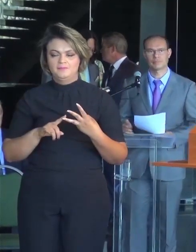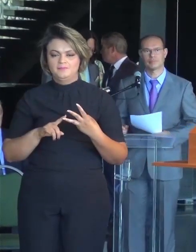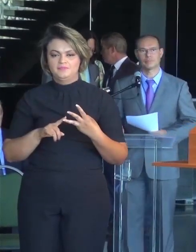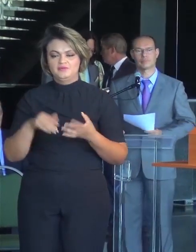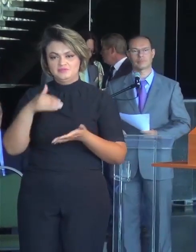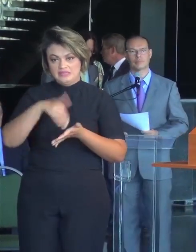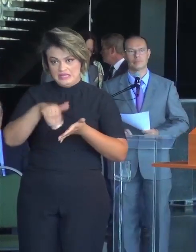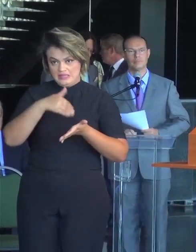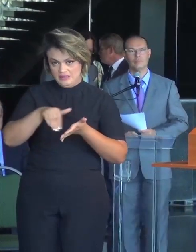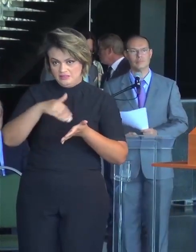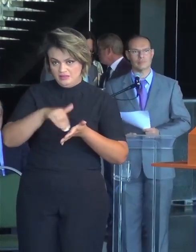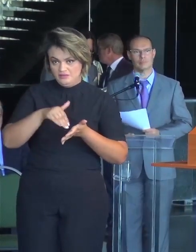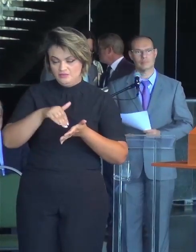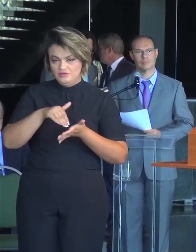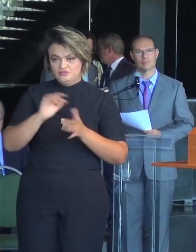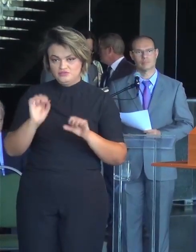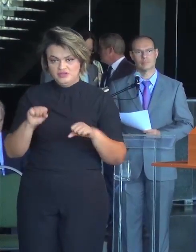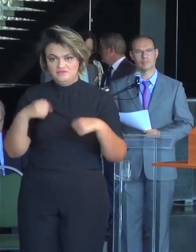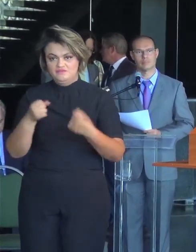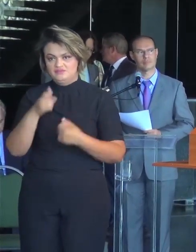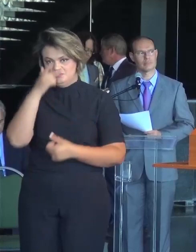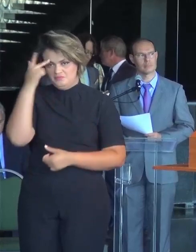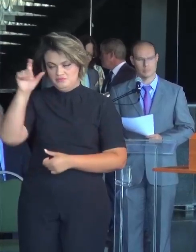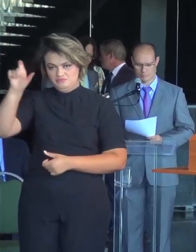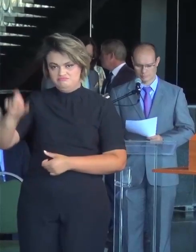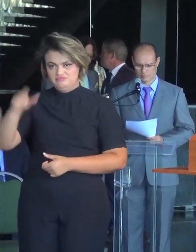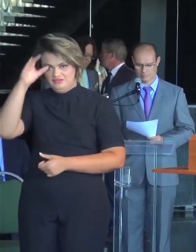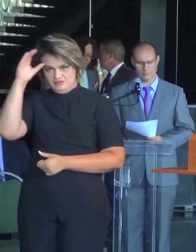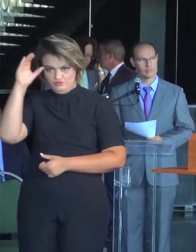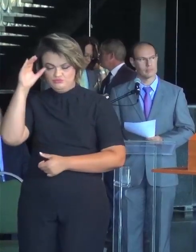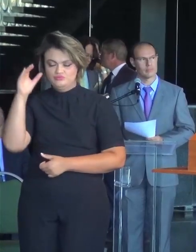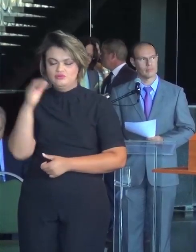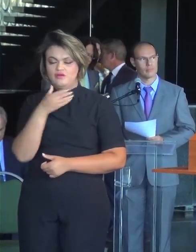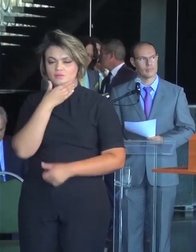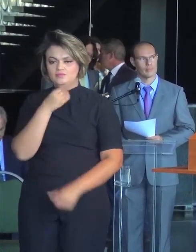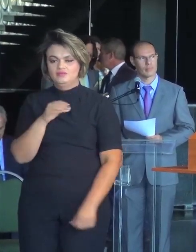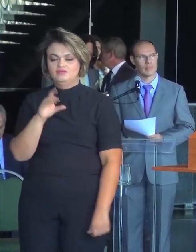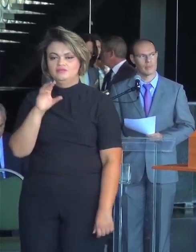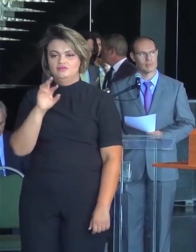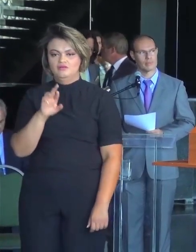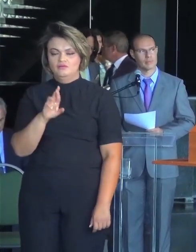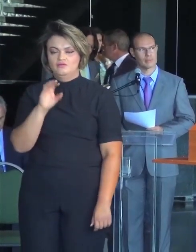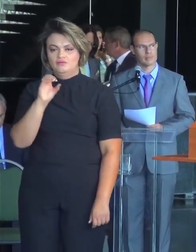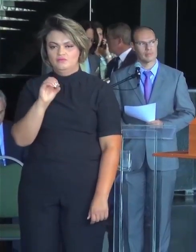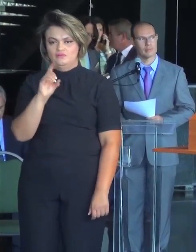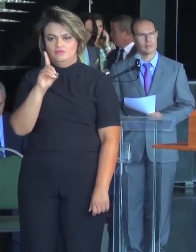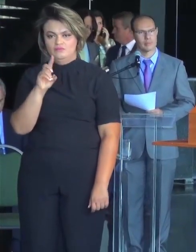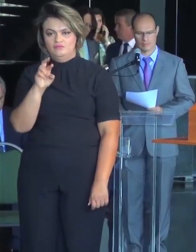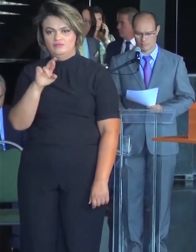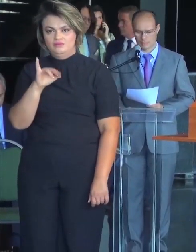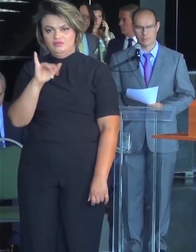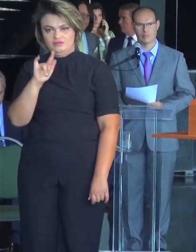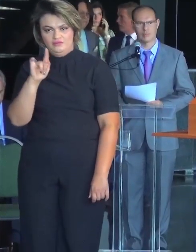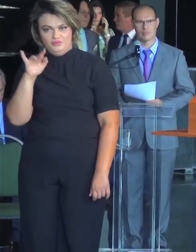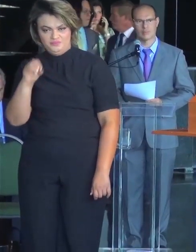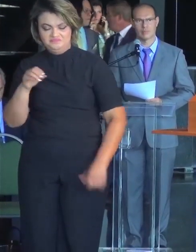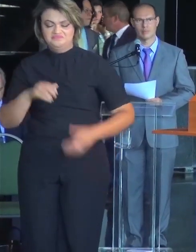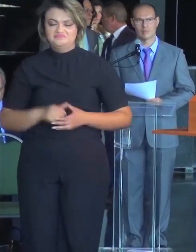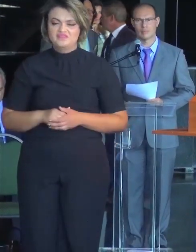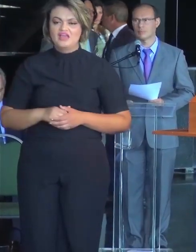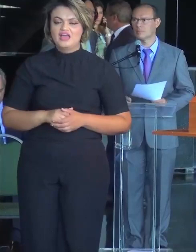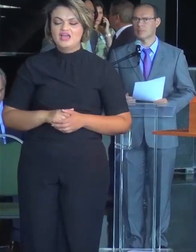excelentíssimo secretário de Defesa do Consumidor, doutor Rodrigo Roca, dizer, em nome